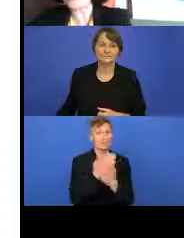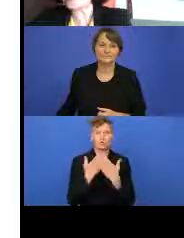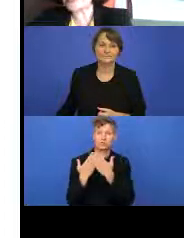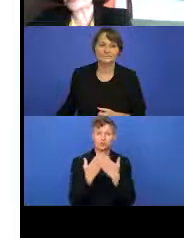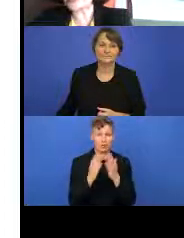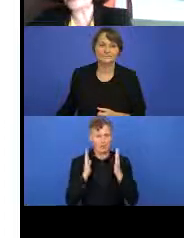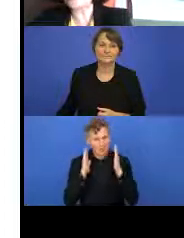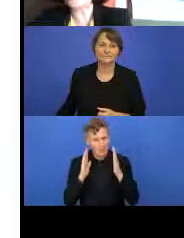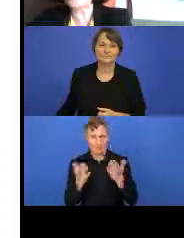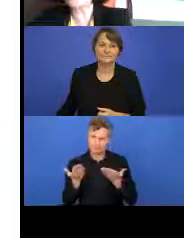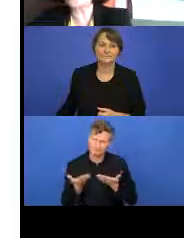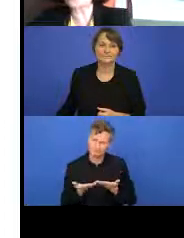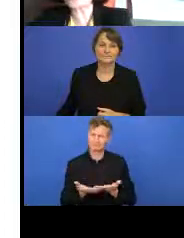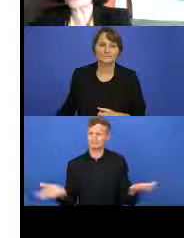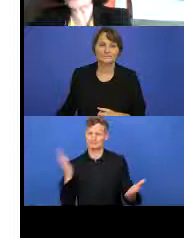moins une année d'école